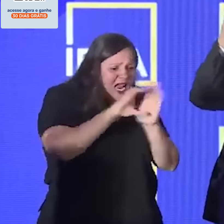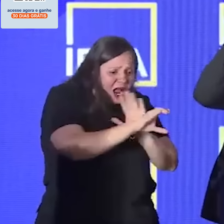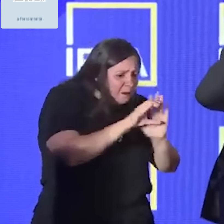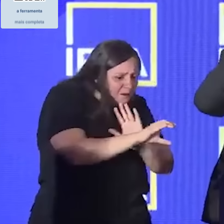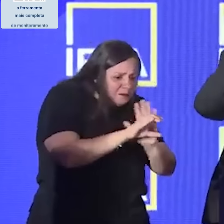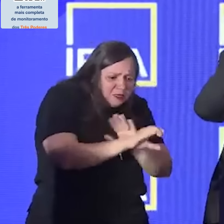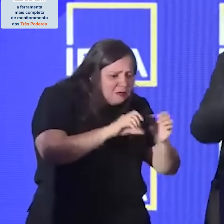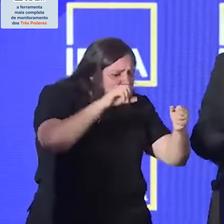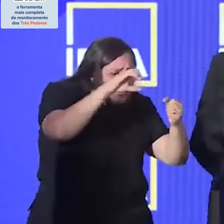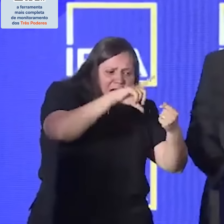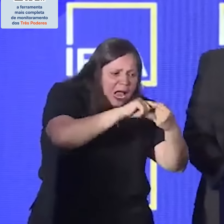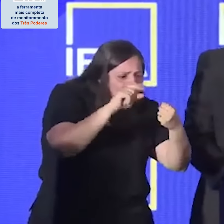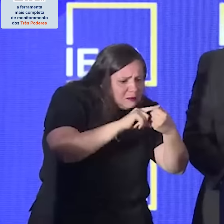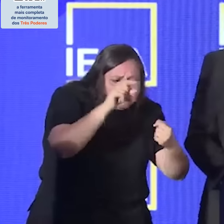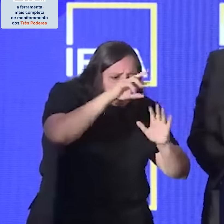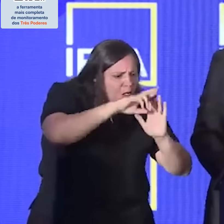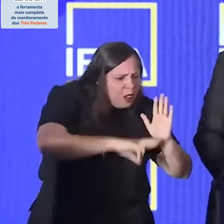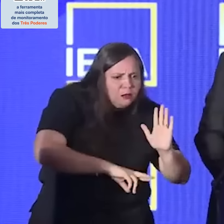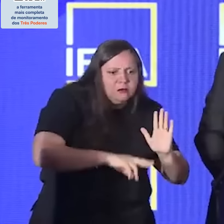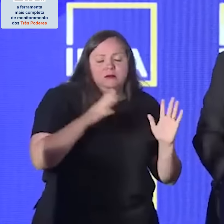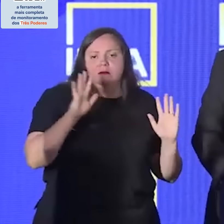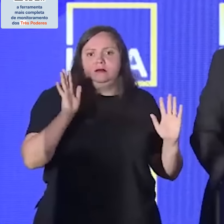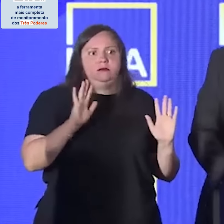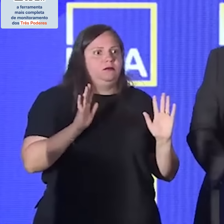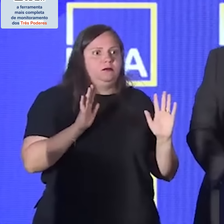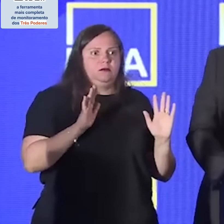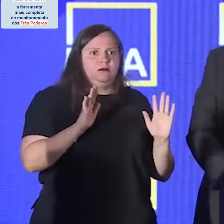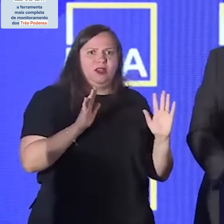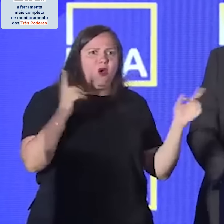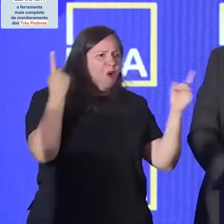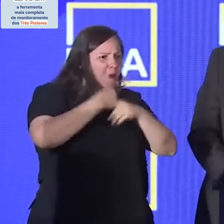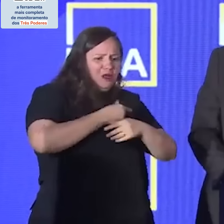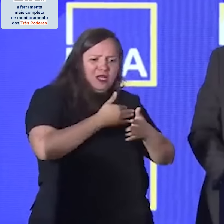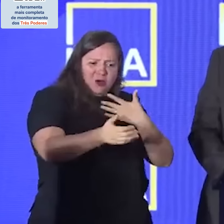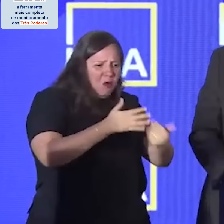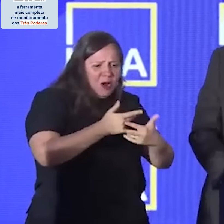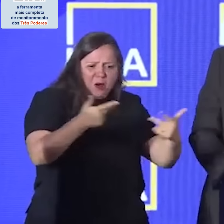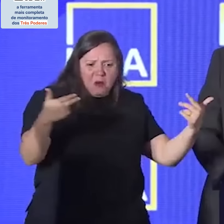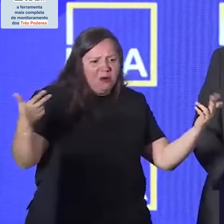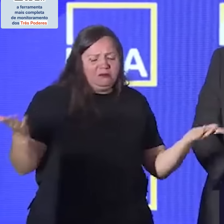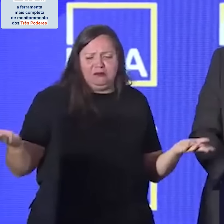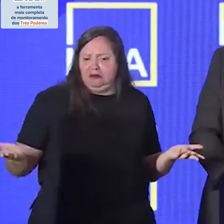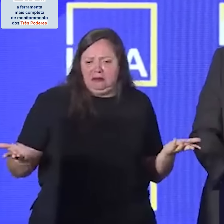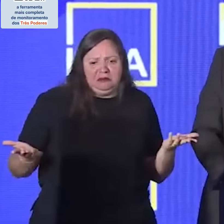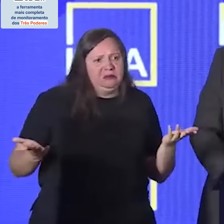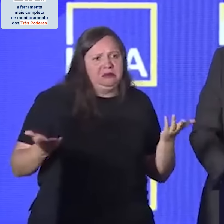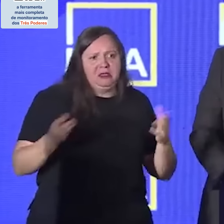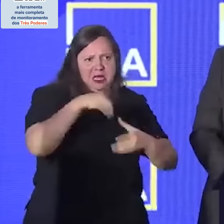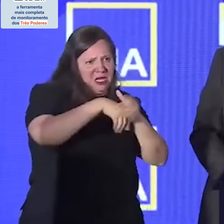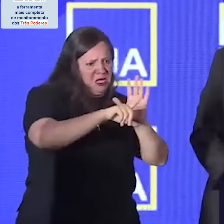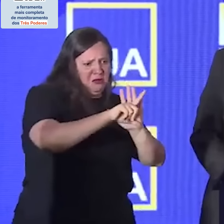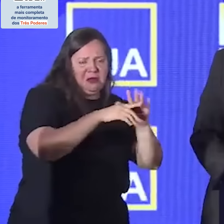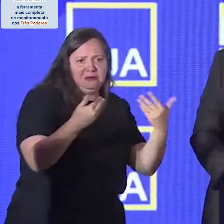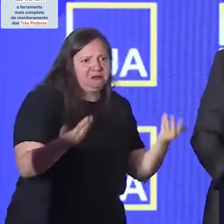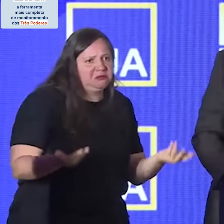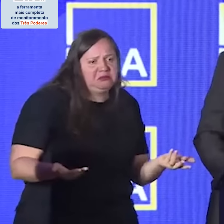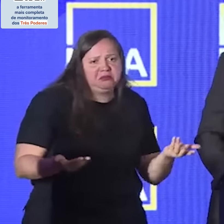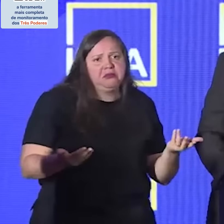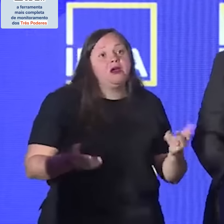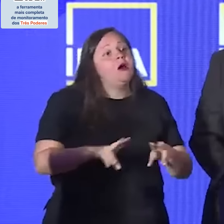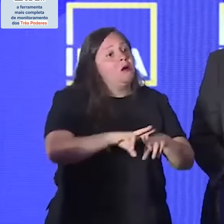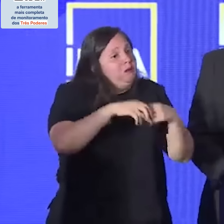dispositivo preceito isto viola qualquer tipo de eh determinação da nossa ordem jurídica por